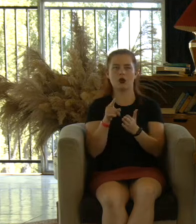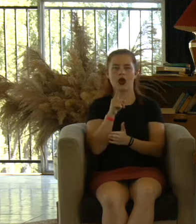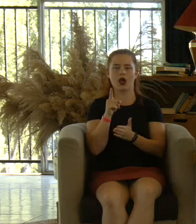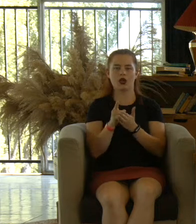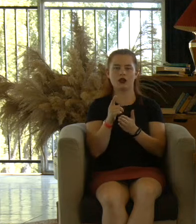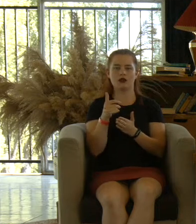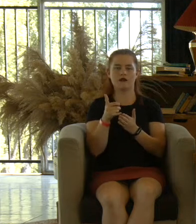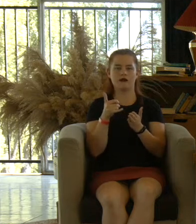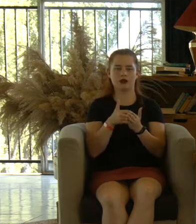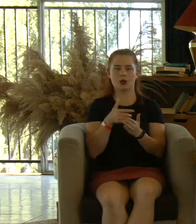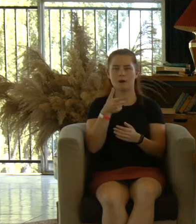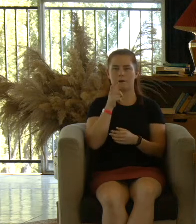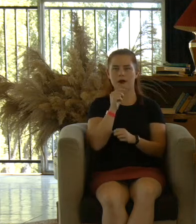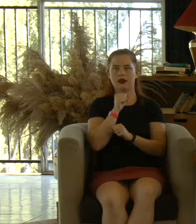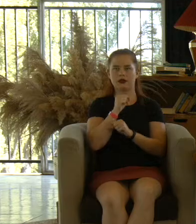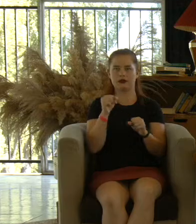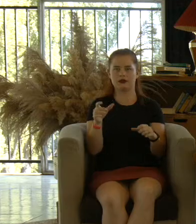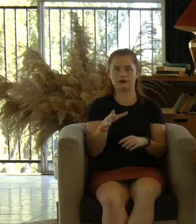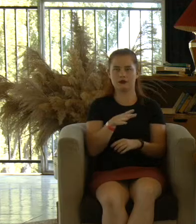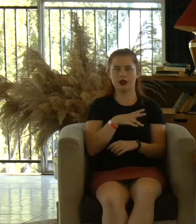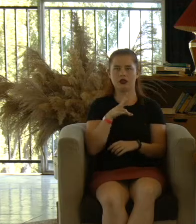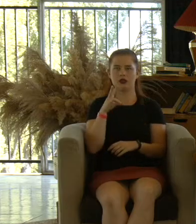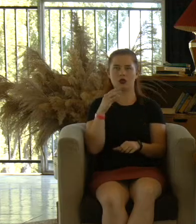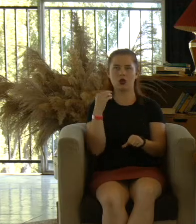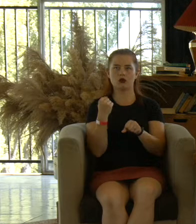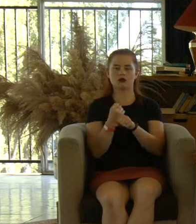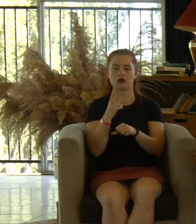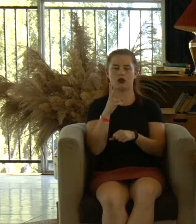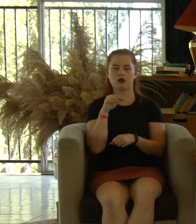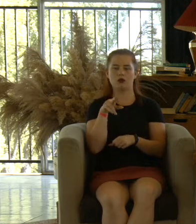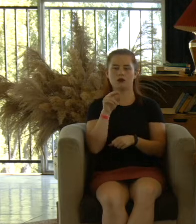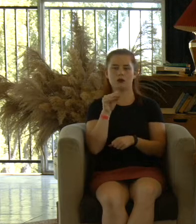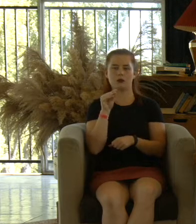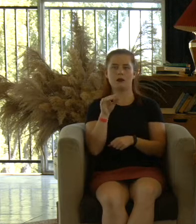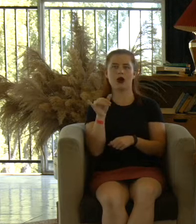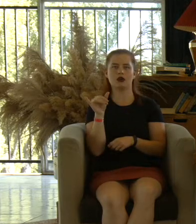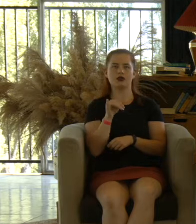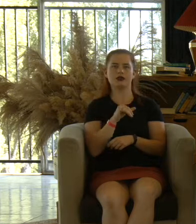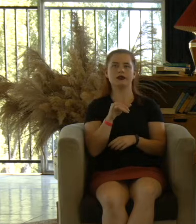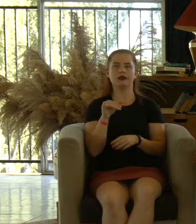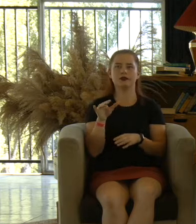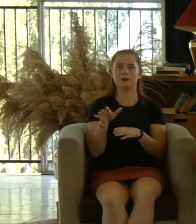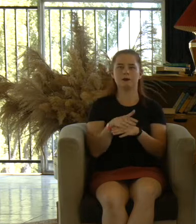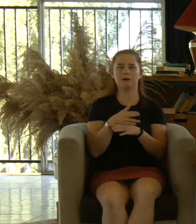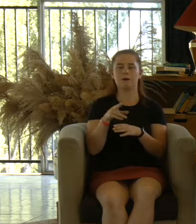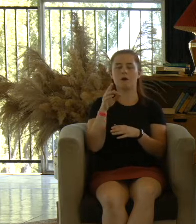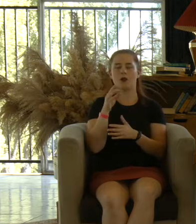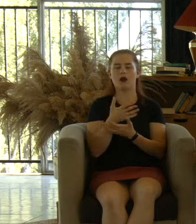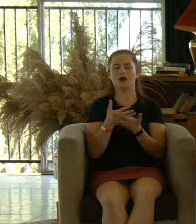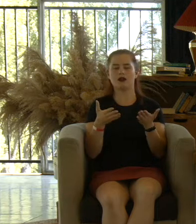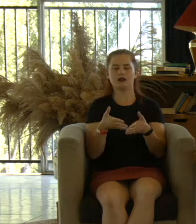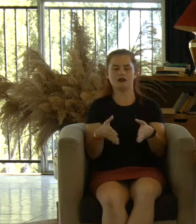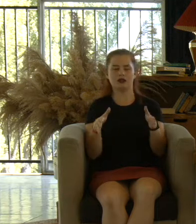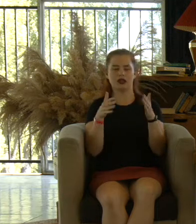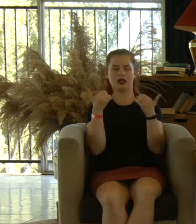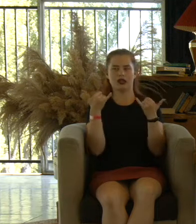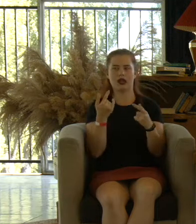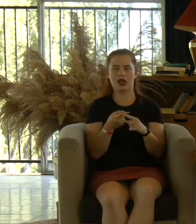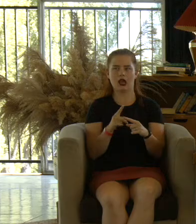вино пить было нельзя. Ну, из него сделали купаж и поразливали по другим чанам. И, собственно говоря, для